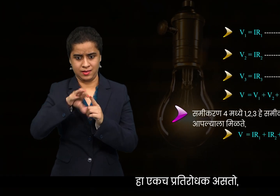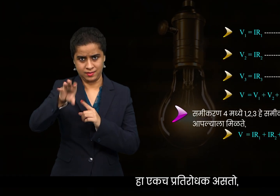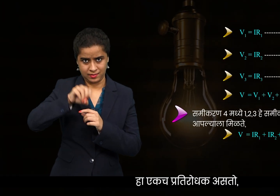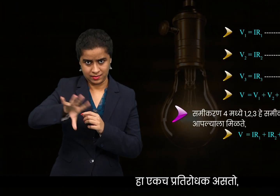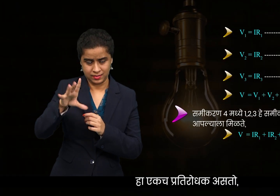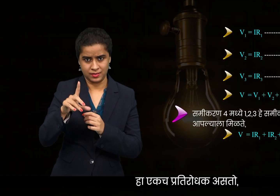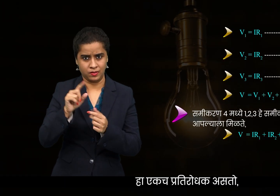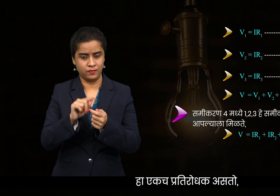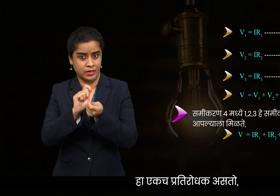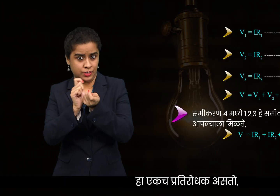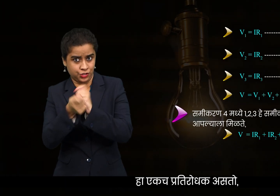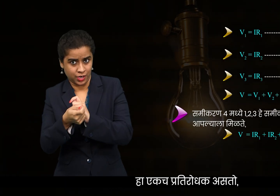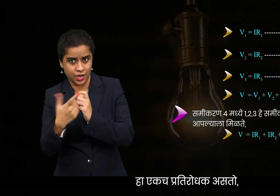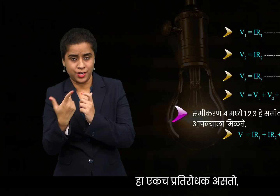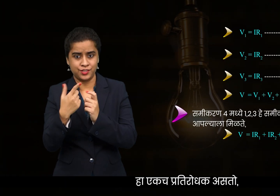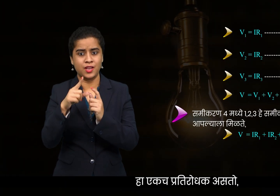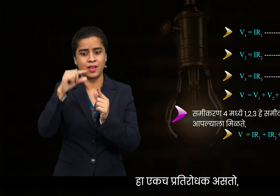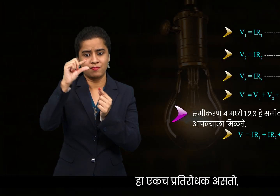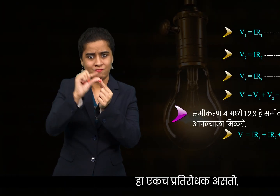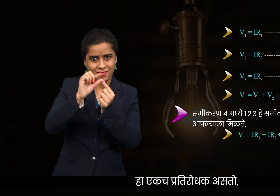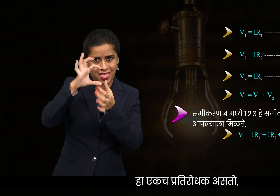हा एकच प्रतिरोधक असतो